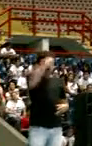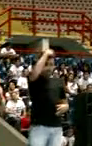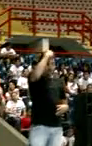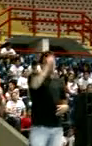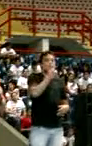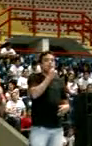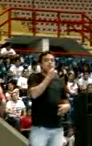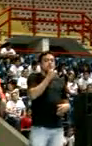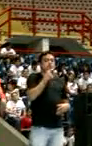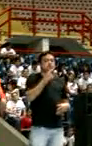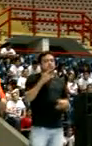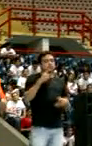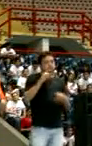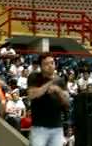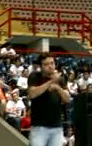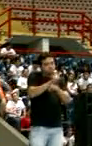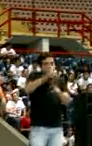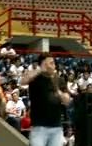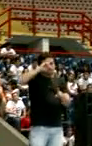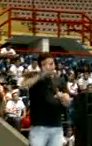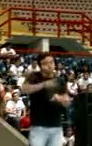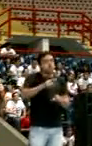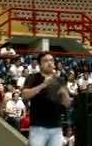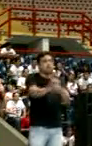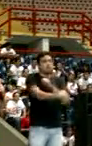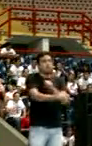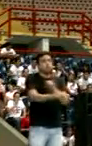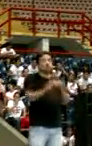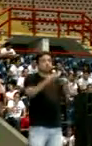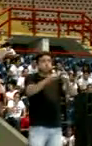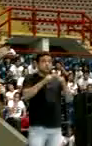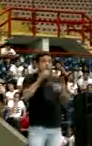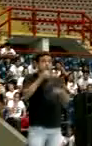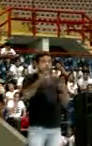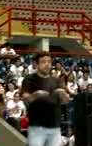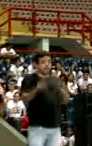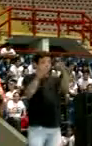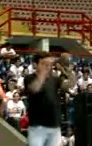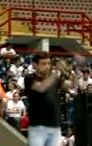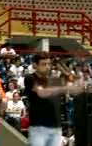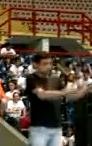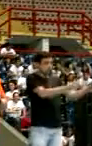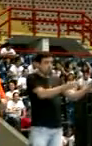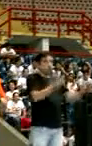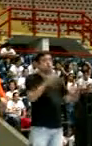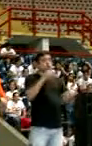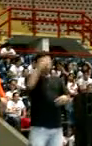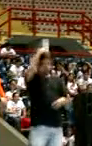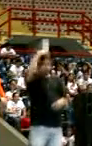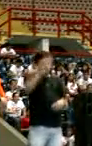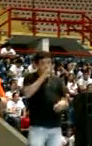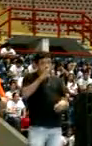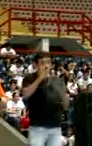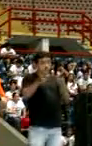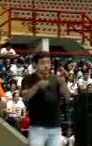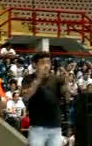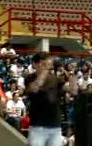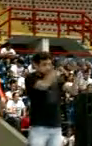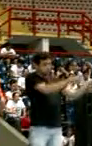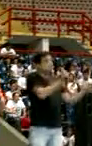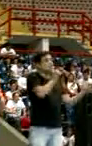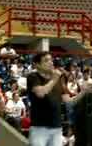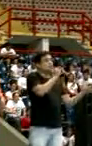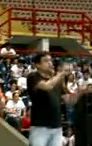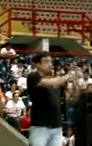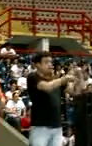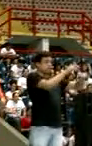rei para ela morrer. Ela acabou sendo entregue ao exército da Inglaterra pelo rei da França. Lá